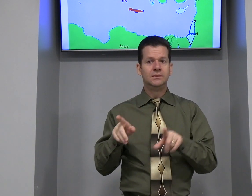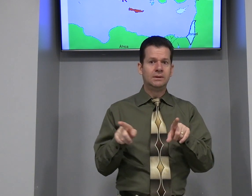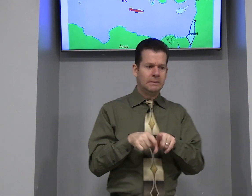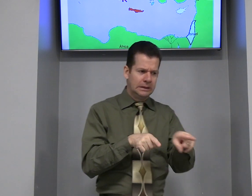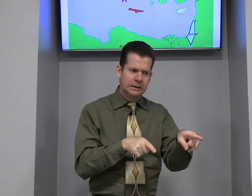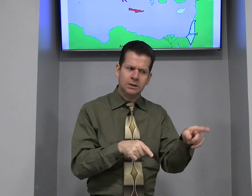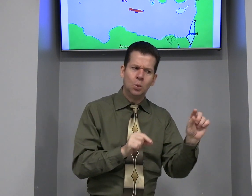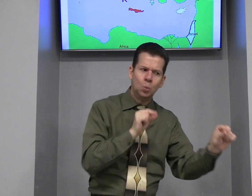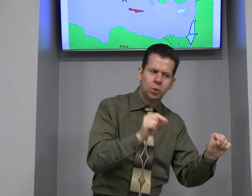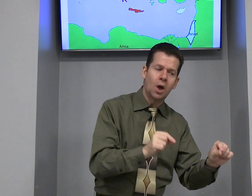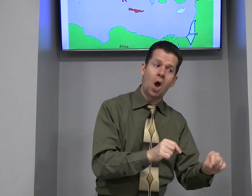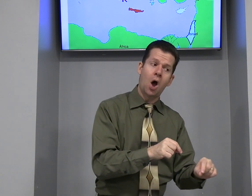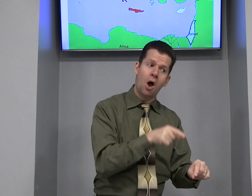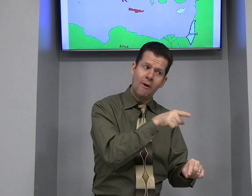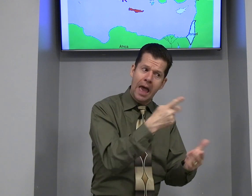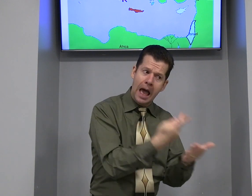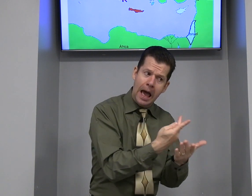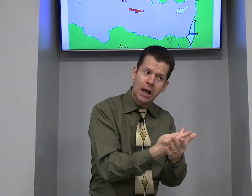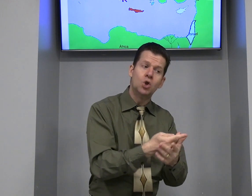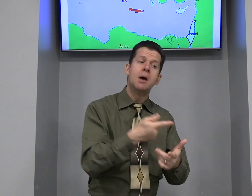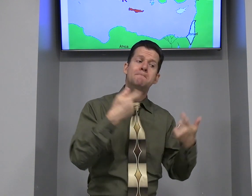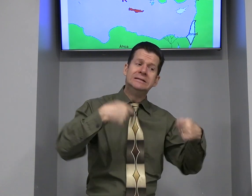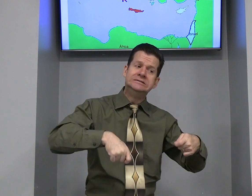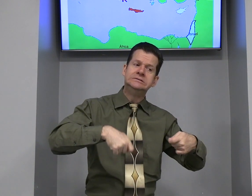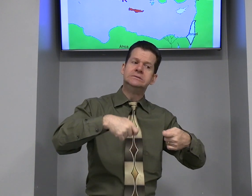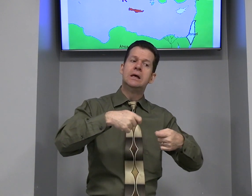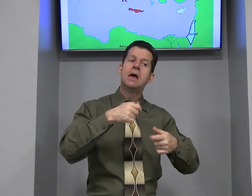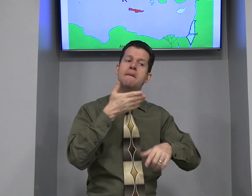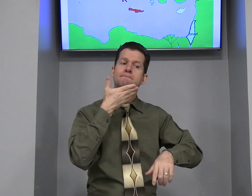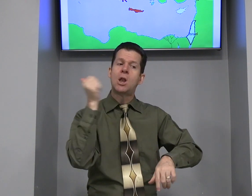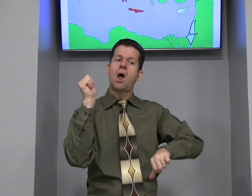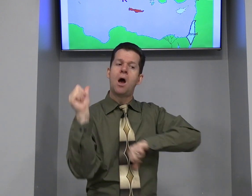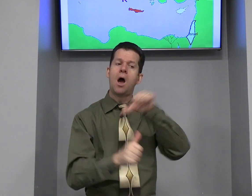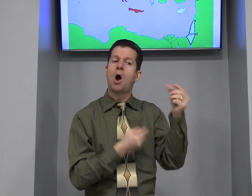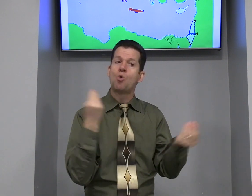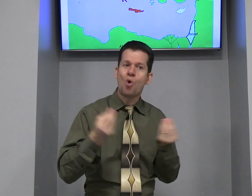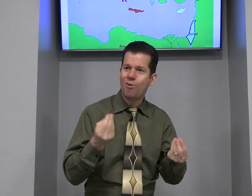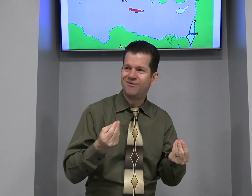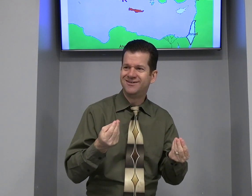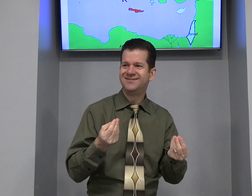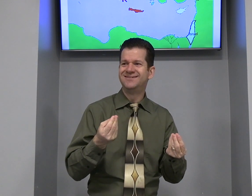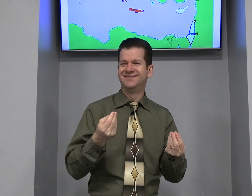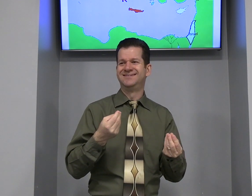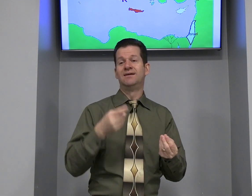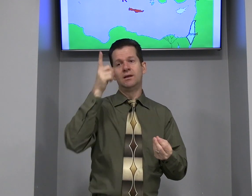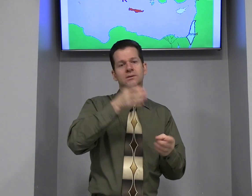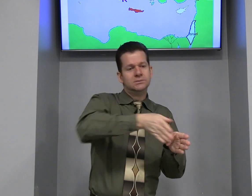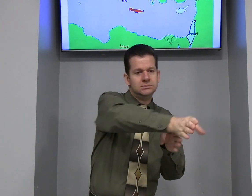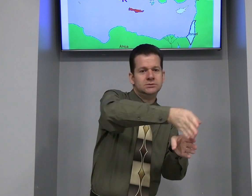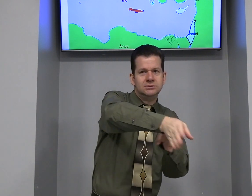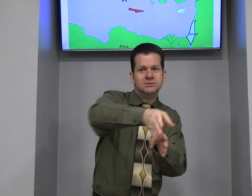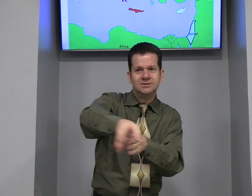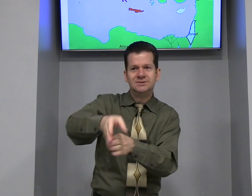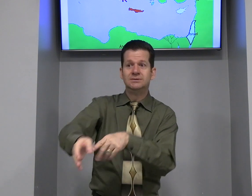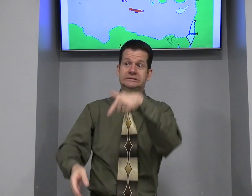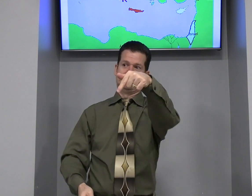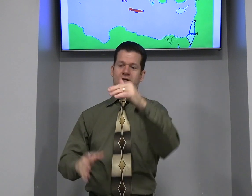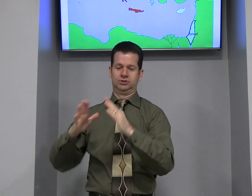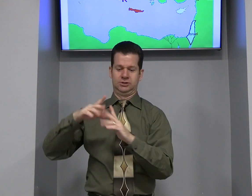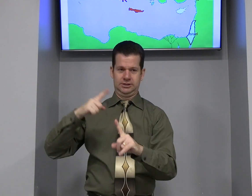estava falando as coisas erradas. Precisa melhorar, mudar, e ele escreveu, aconselhou